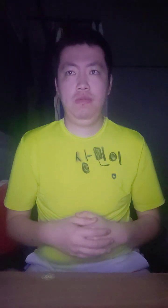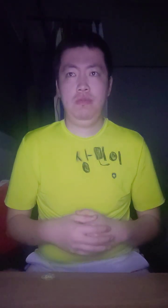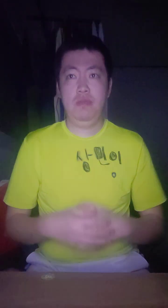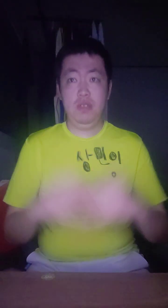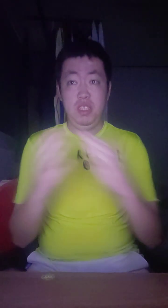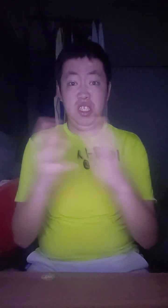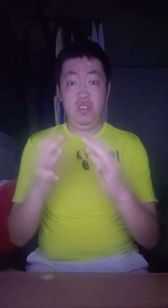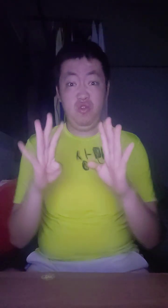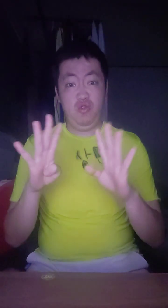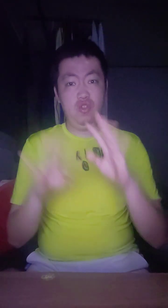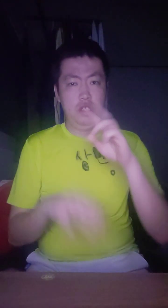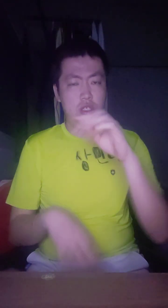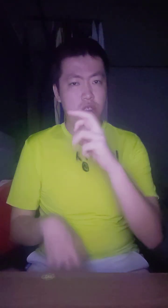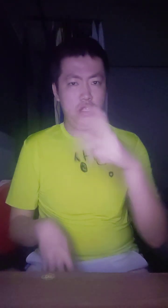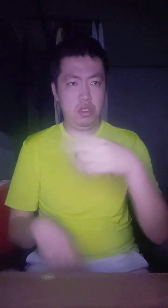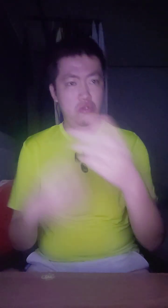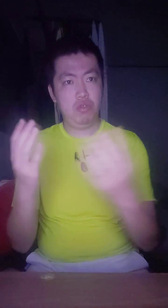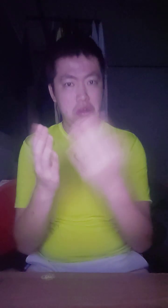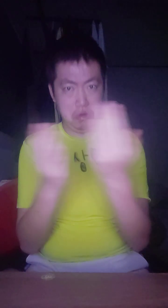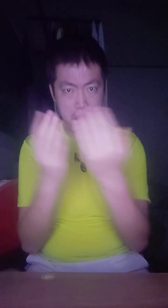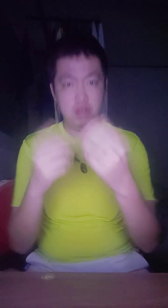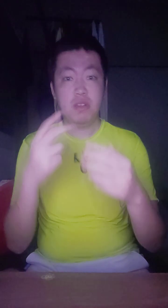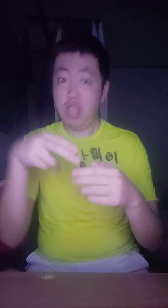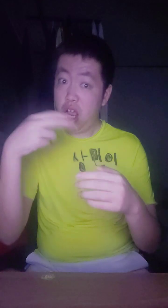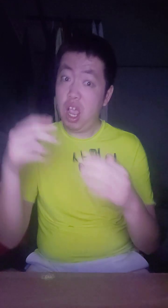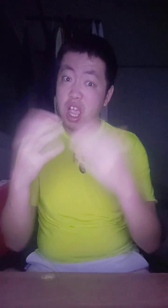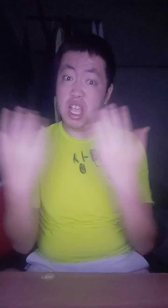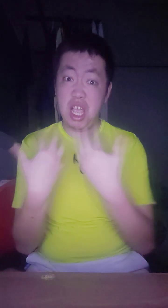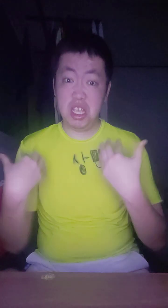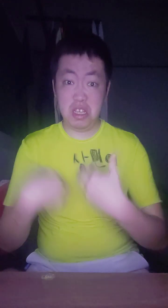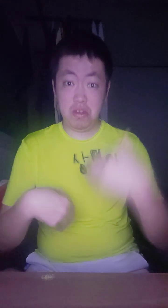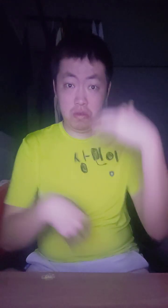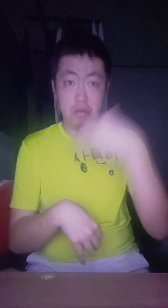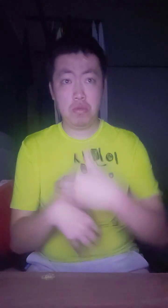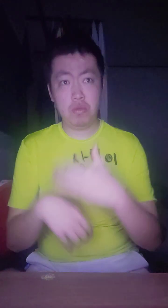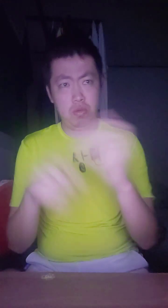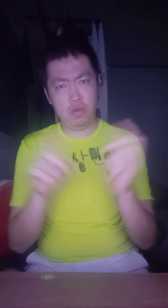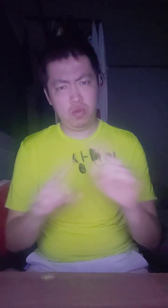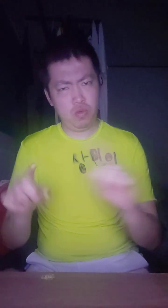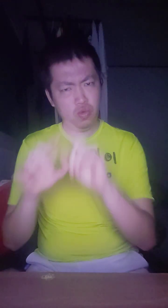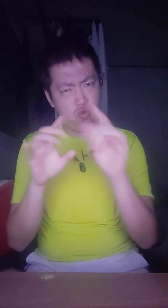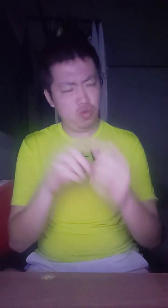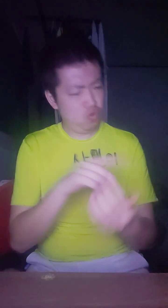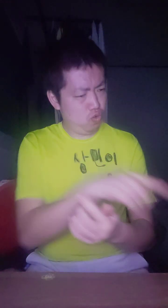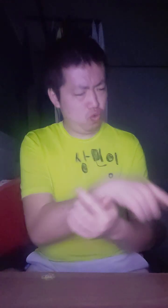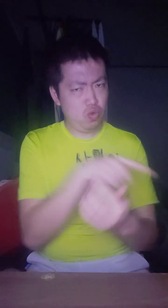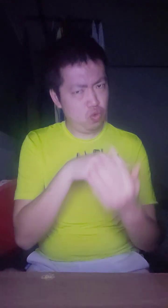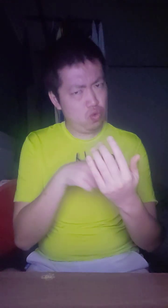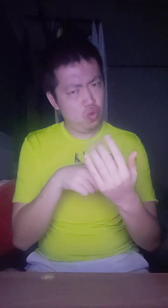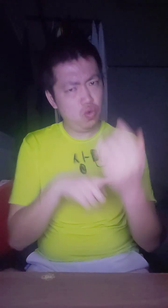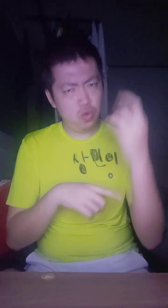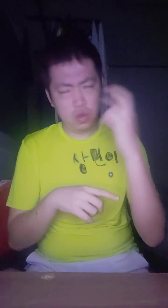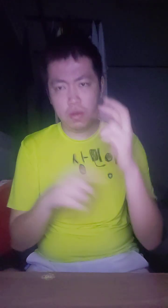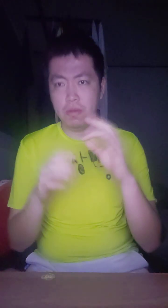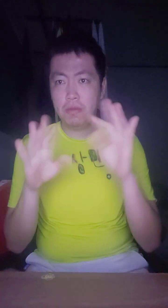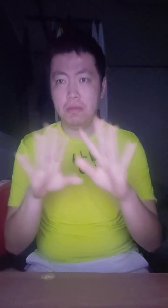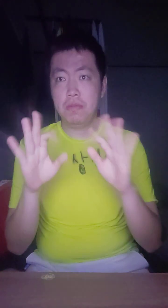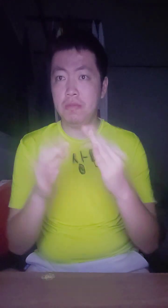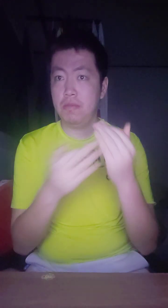지난달 19일 광주의 한 중학교 급식실 탈의실에서 불법 촬영 중인 휴대전화가 발견됐다는 신고가 경찰에